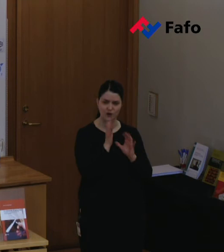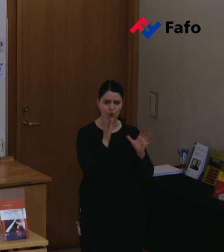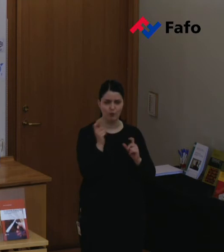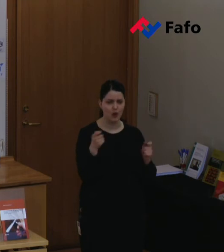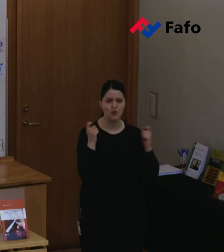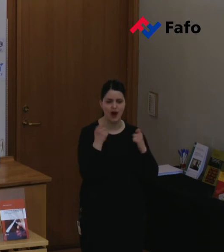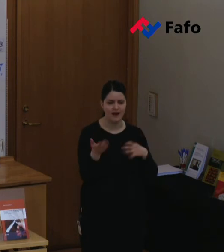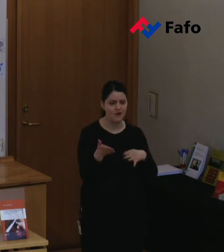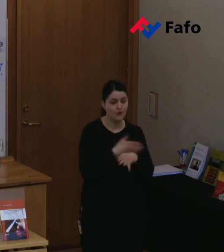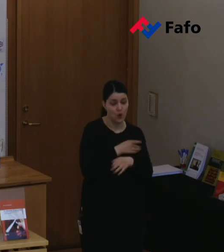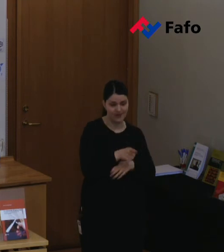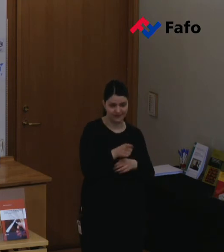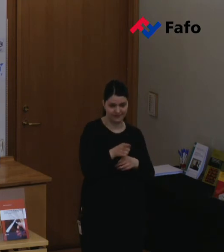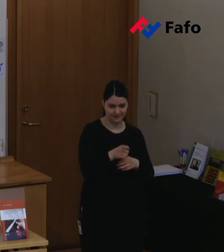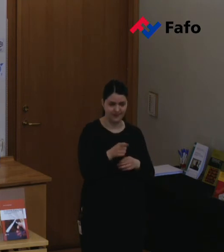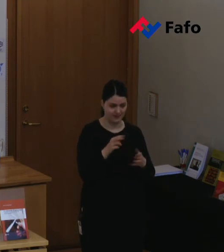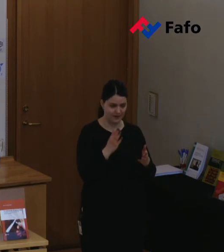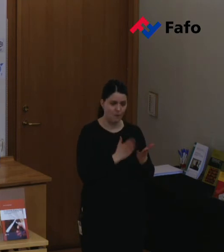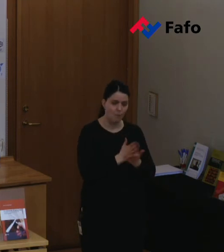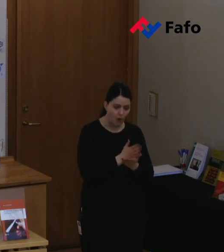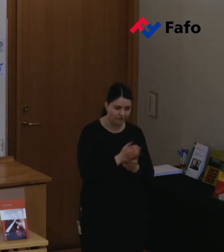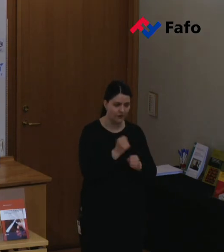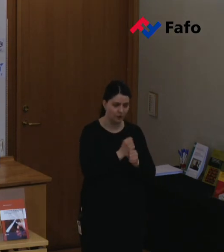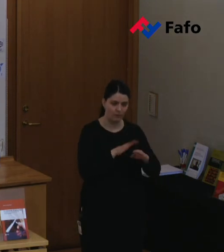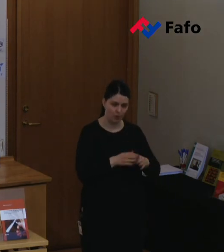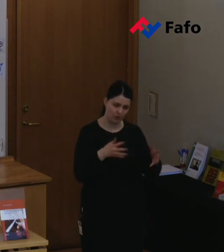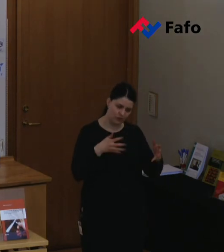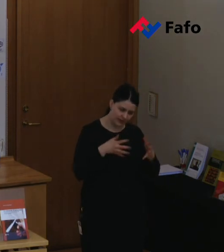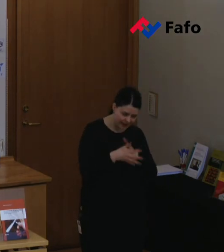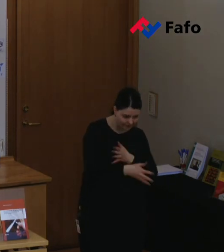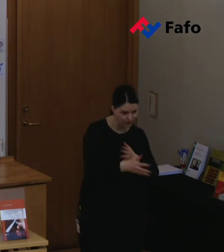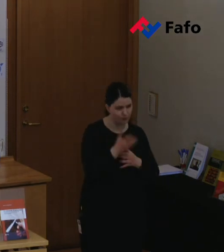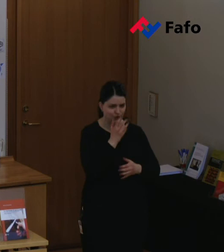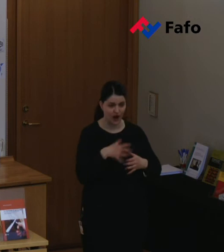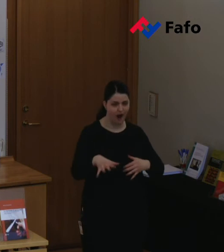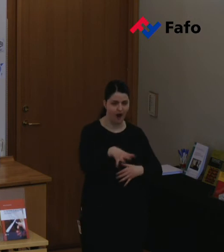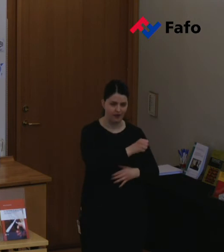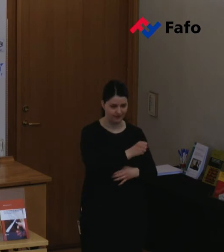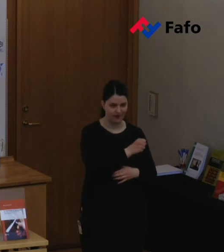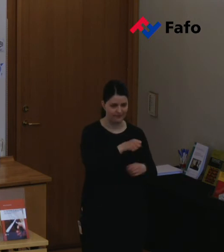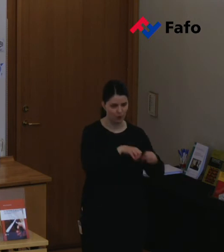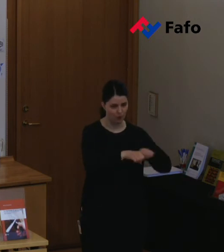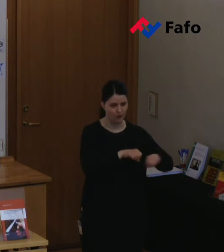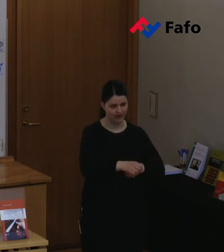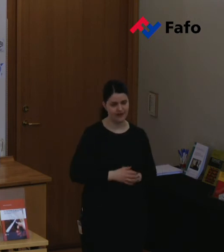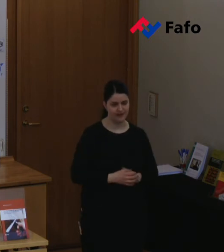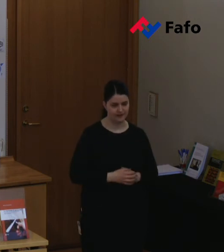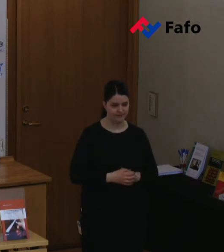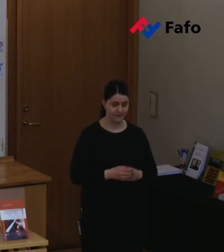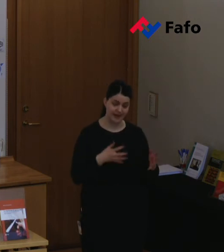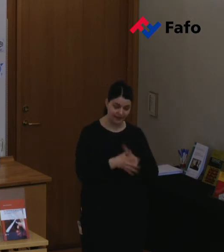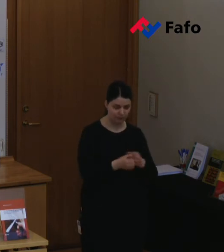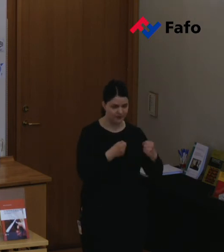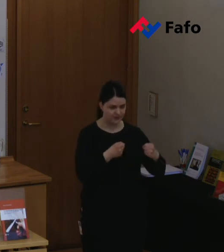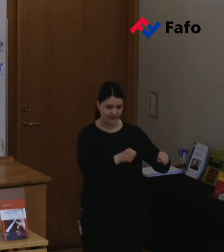før denne måten å jobbe på gjennomsyrer hele det boligsosiale arbeidet i alle kommuner. Det gjennom en